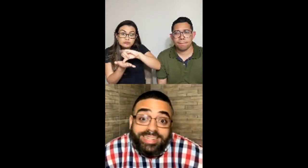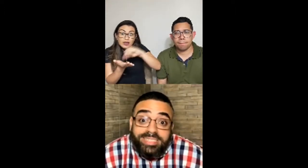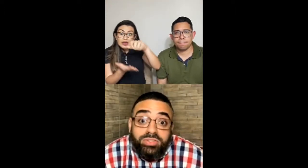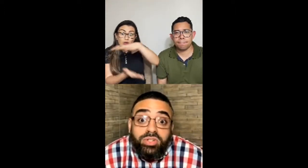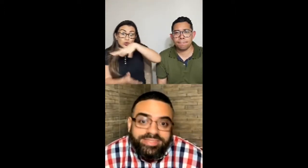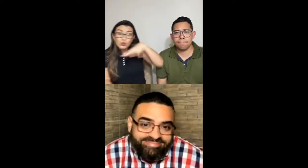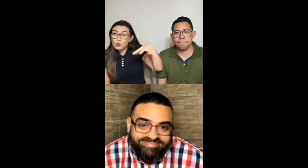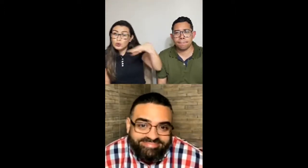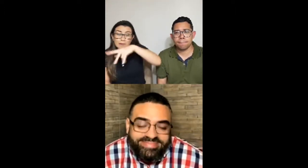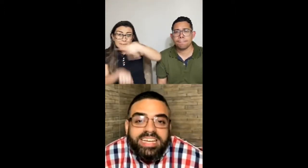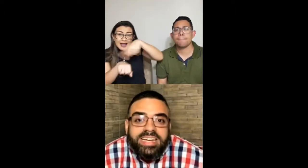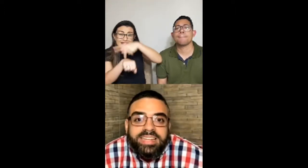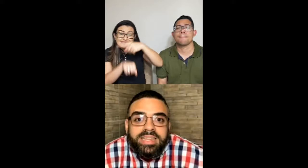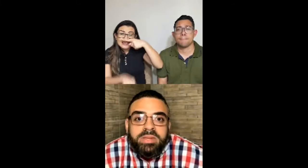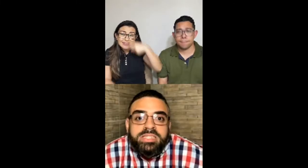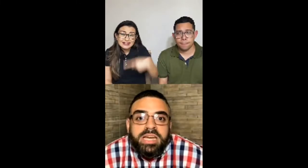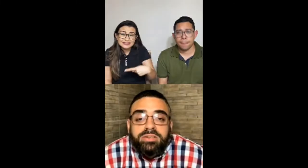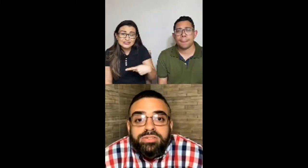Entendeu?